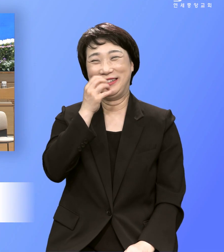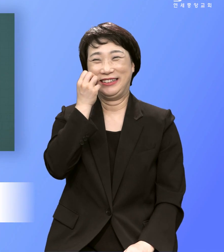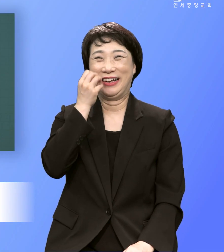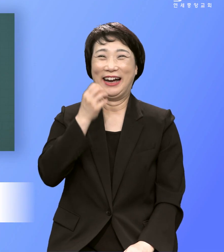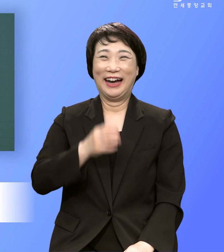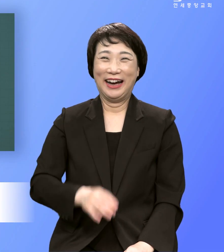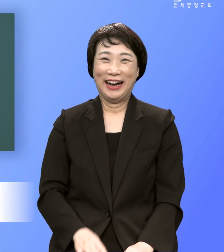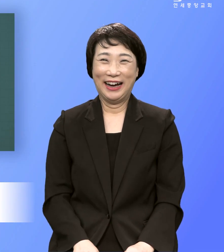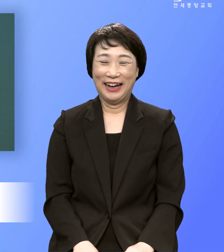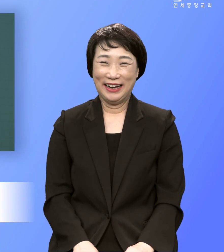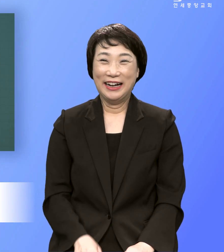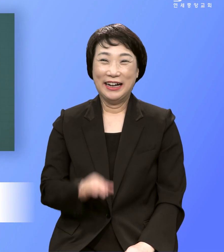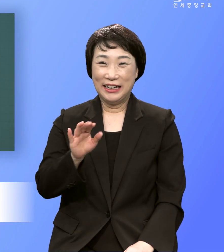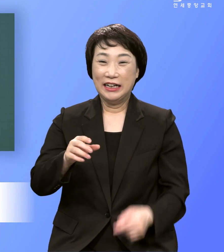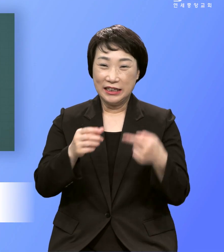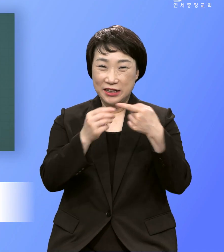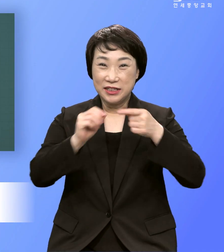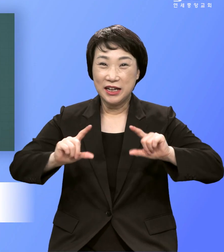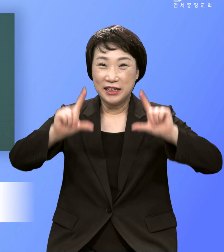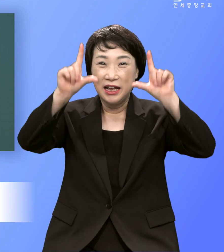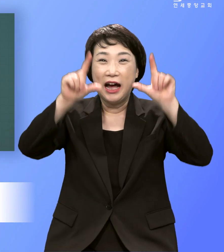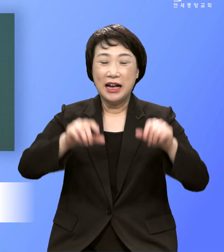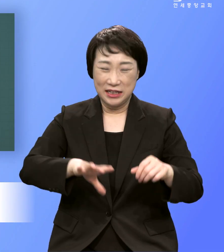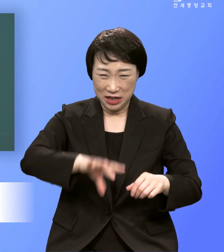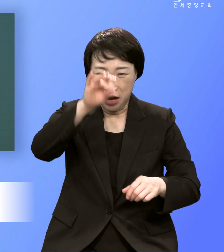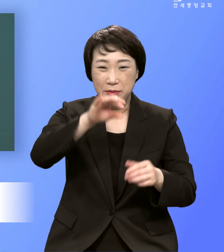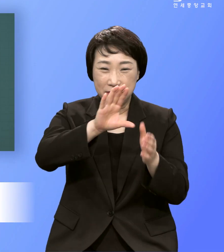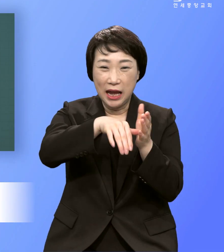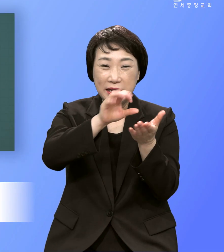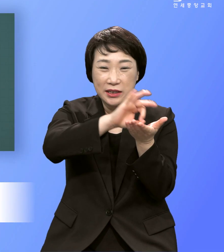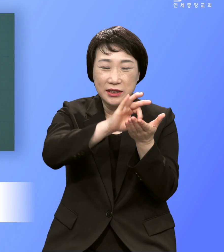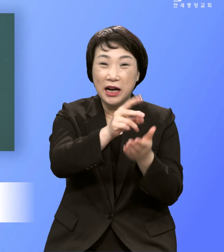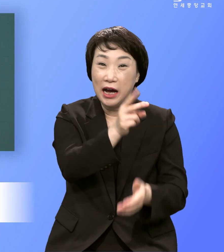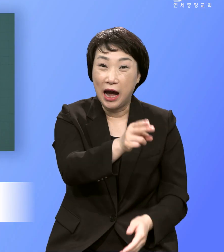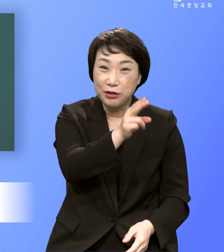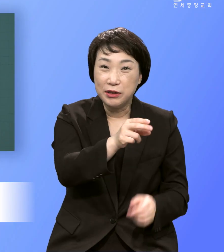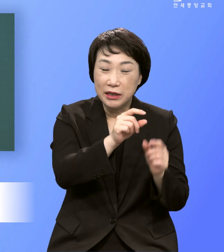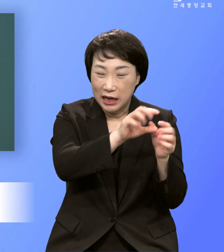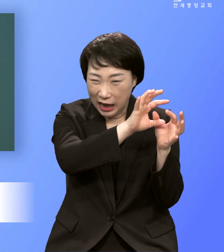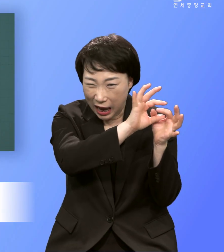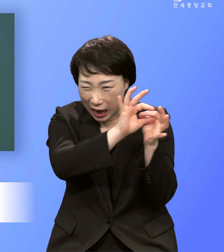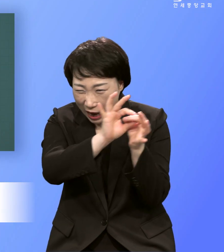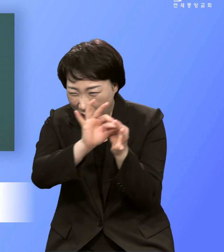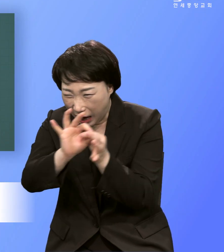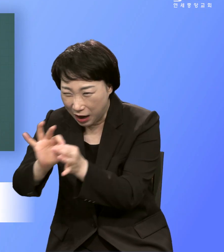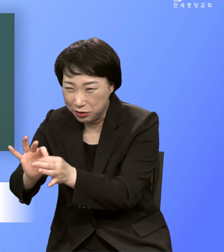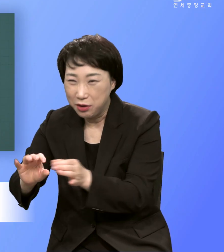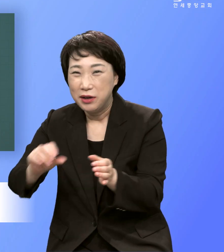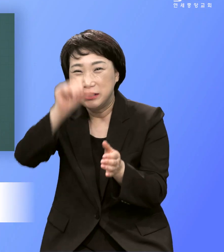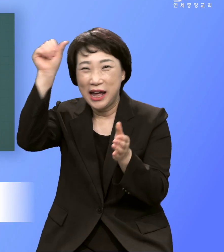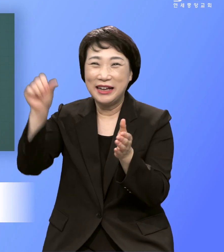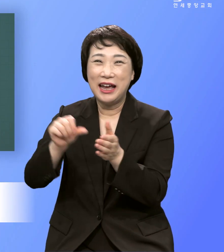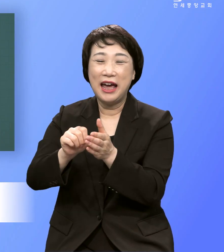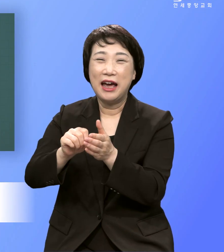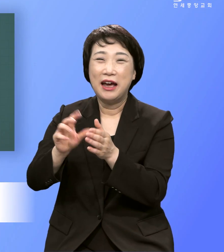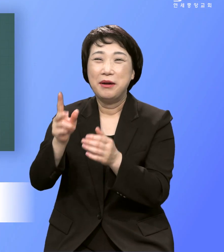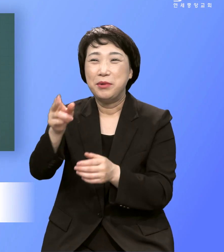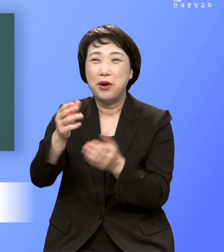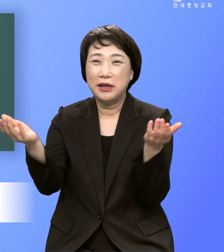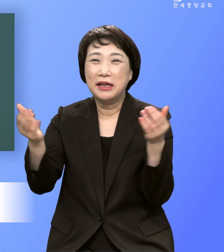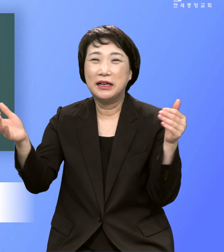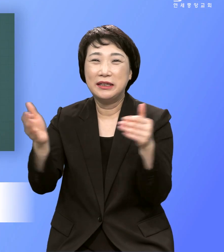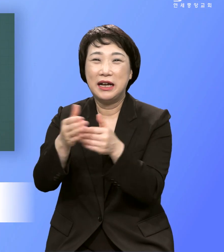신기하네. 첫날 사용하는 그 잘 드는 가위가 마지막 자기 생애가 마지막 쓸